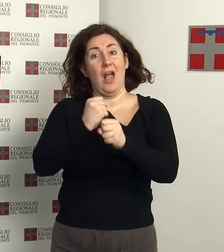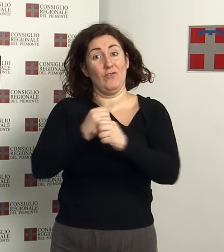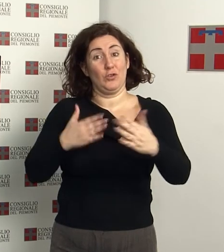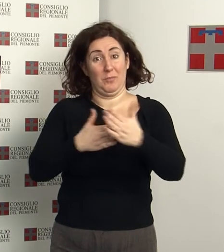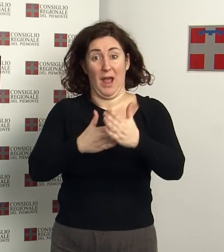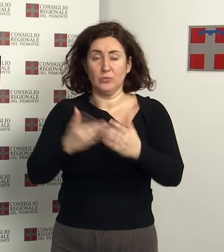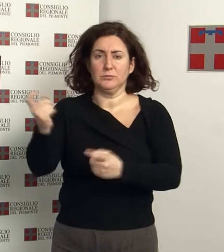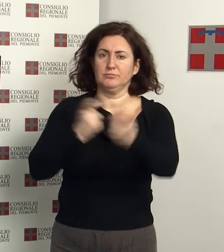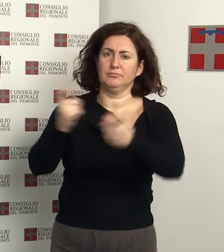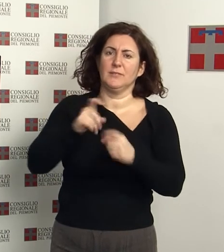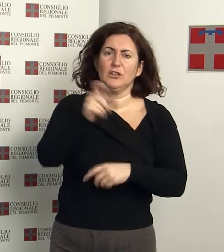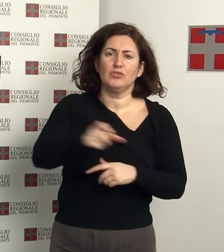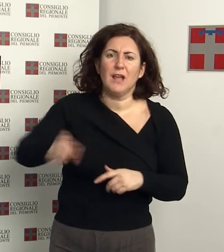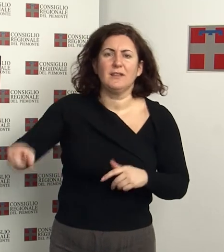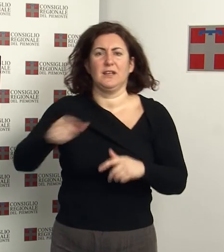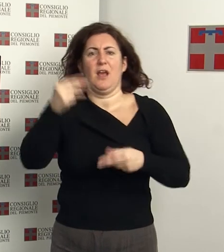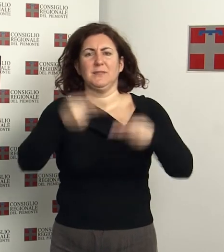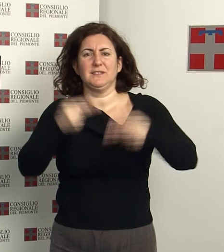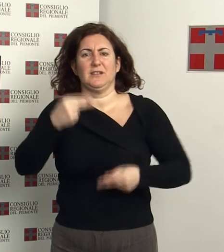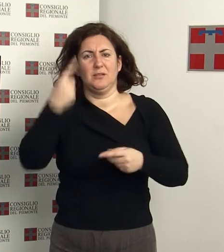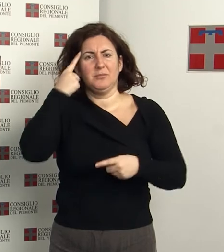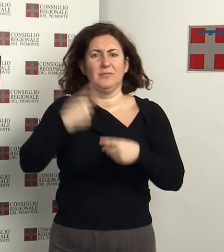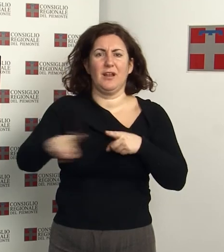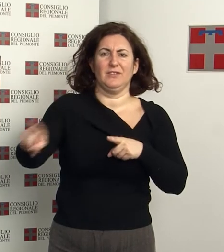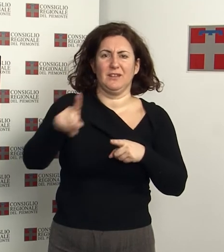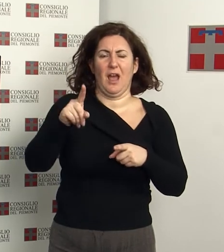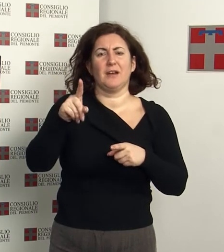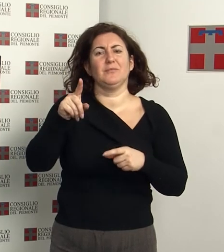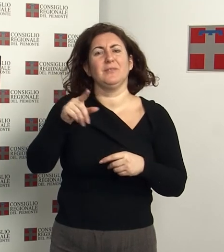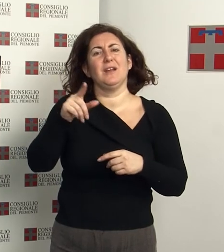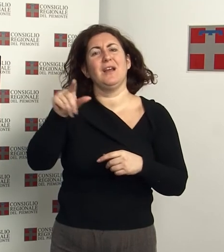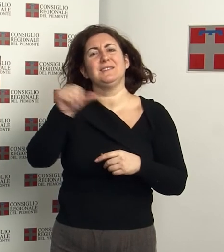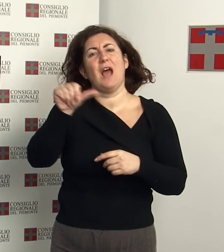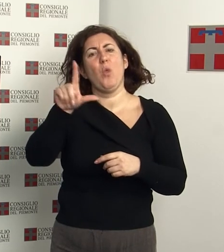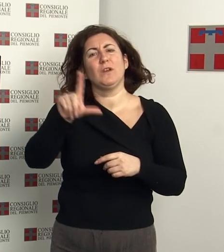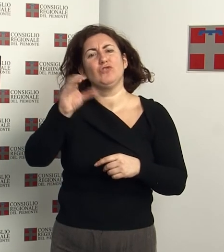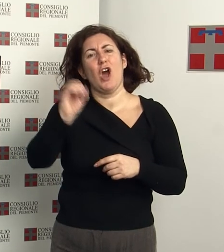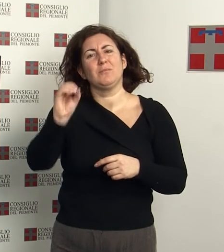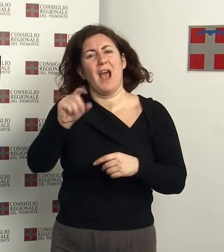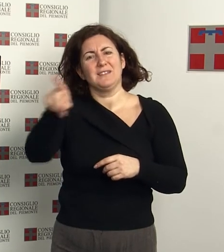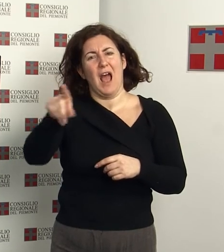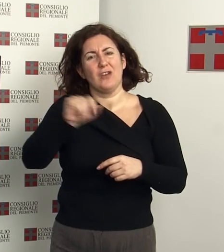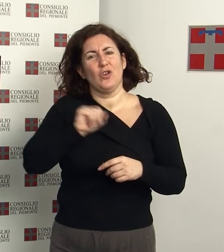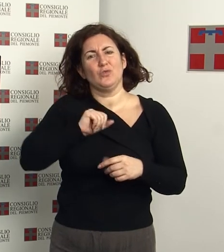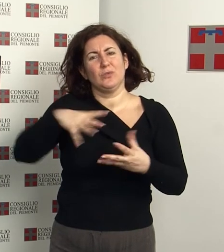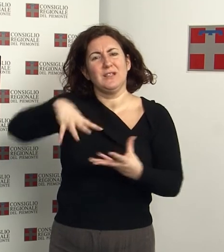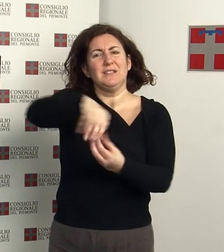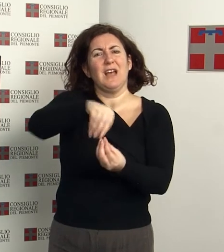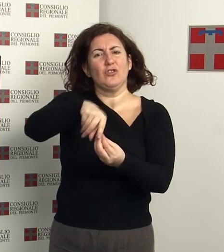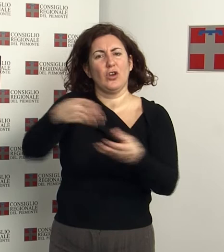contrari alla chiusura dell'emodinamica dell'ospedale san luigi di orbassano e alla riduzione di servizi socio sanitari nelle valli